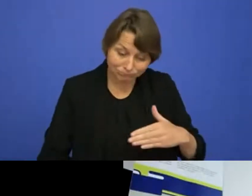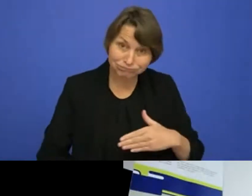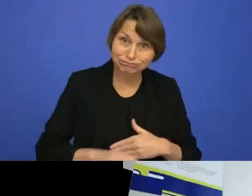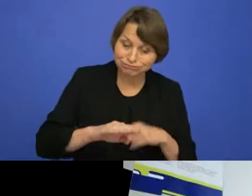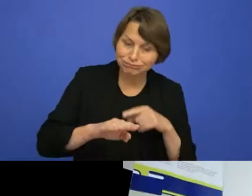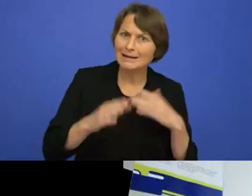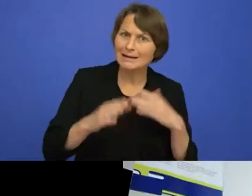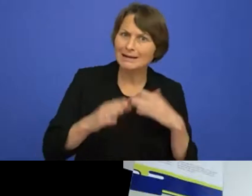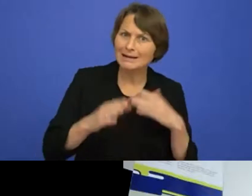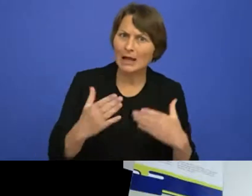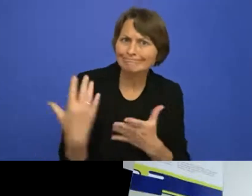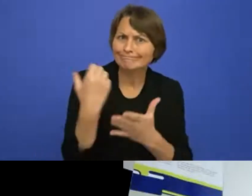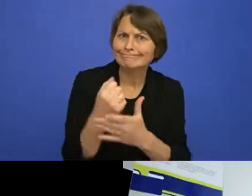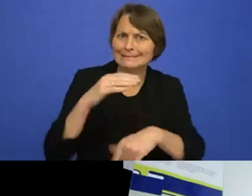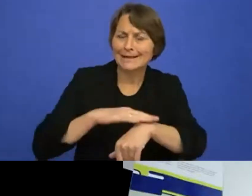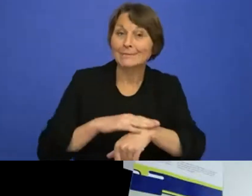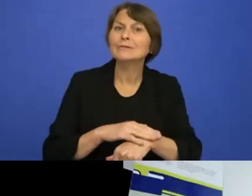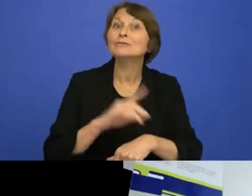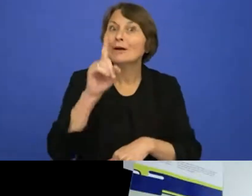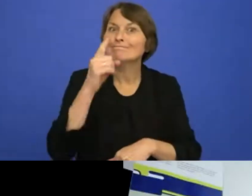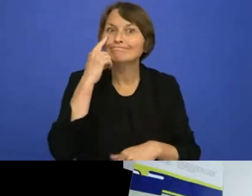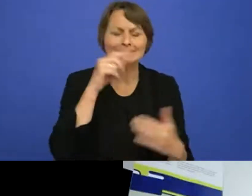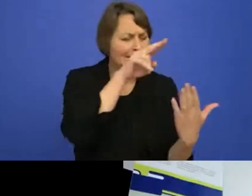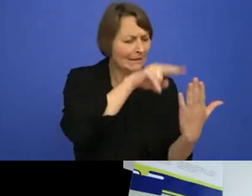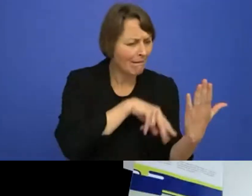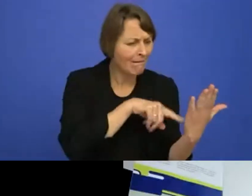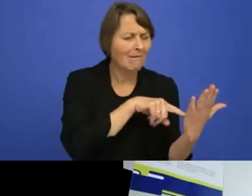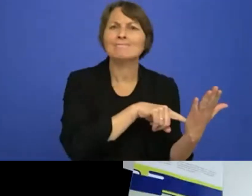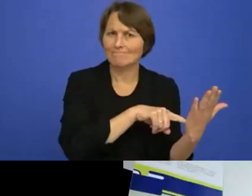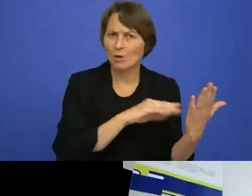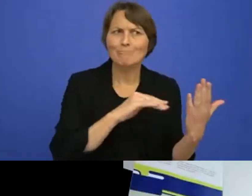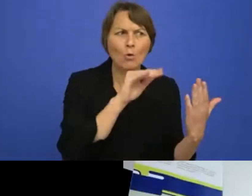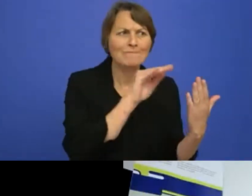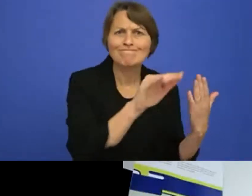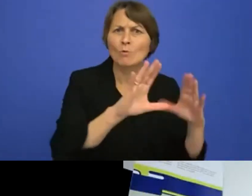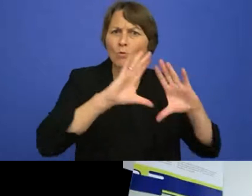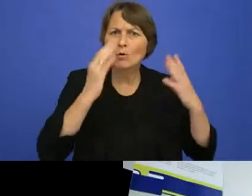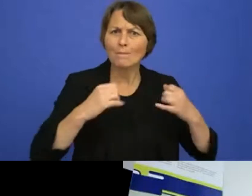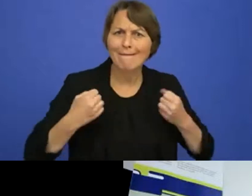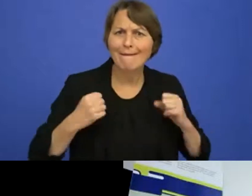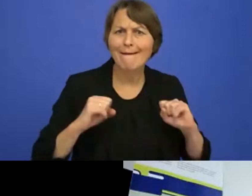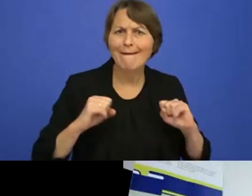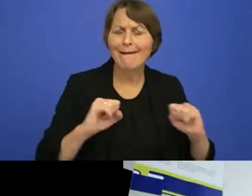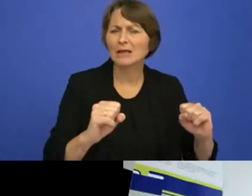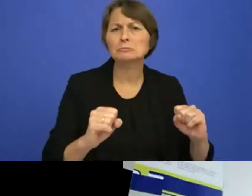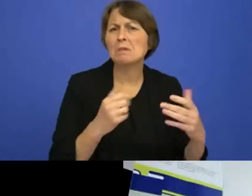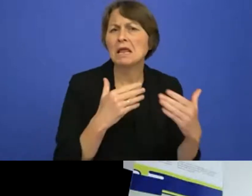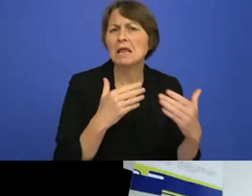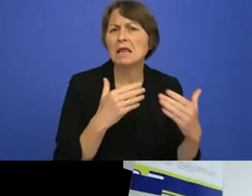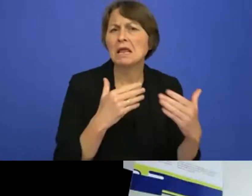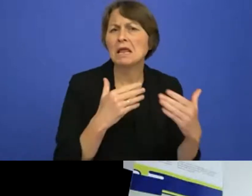inégalités qui existent et si elles ne sont pas corrigées, elles vont persister tout au long de leur vie. Il faut de nouvelles actions, il faut de nouveaux